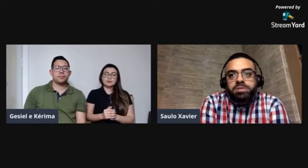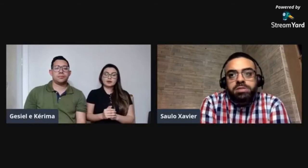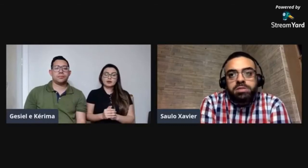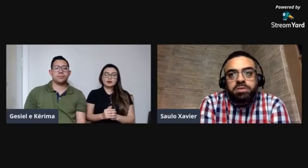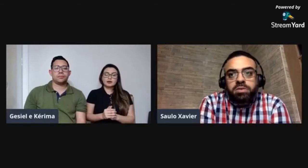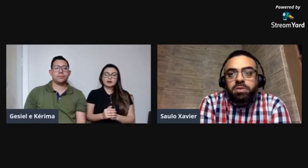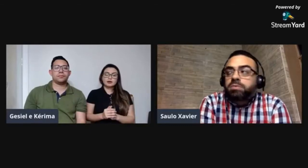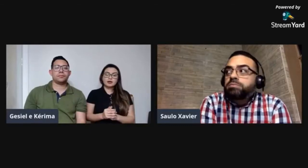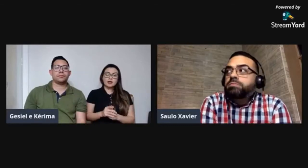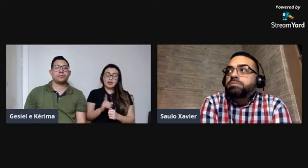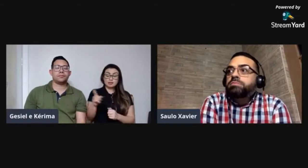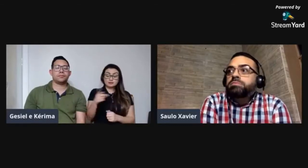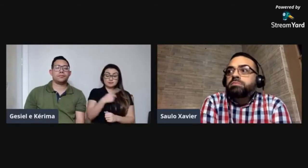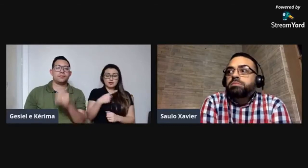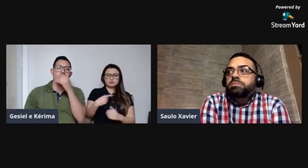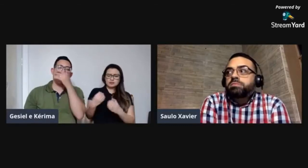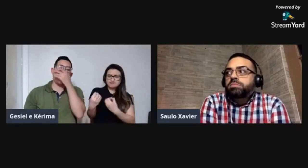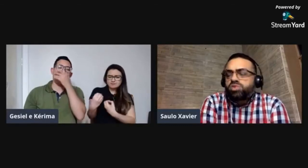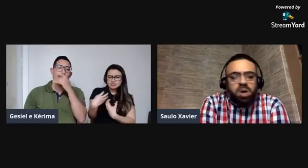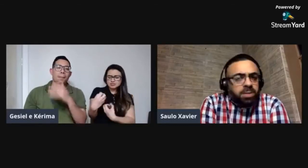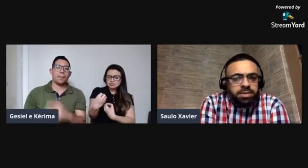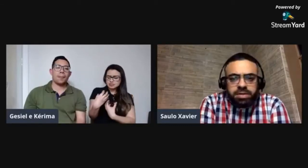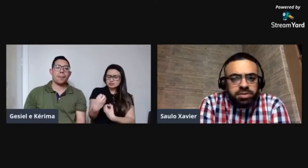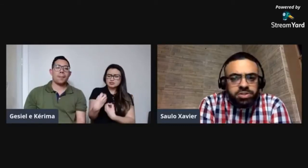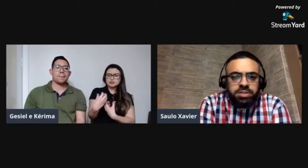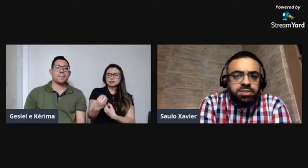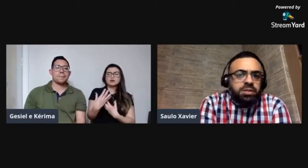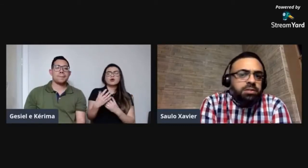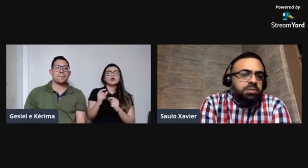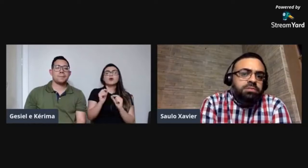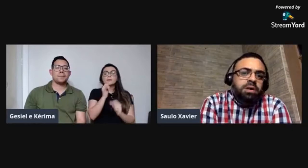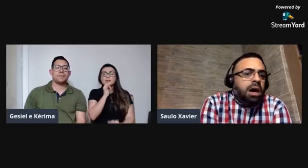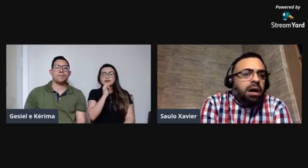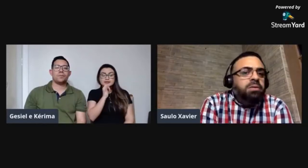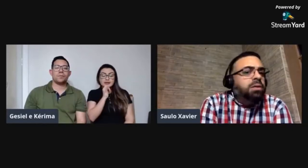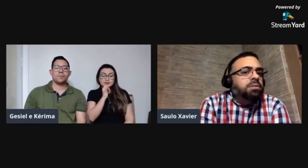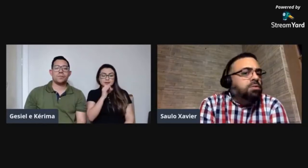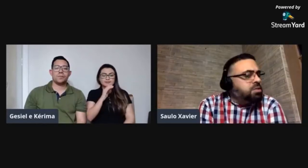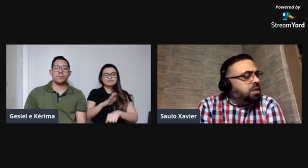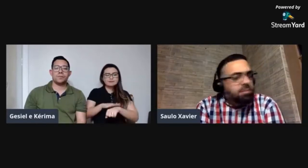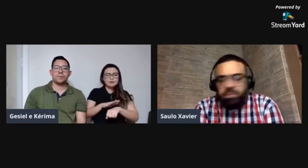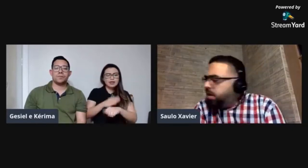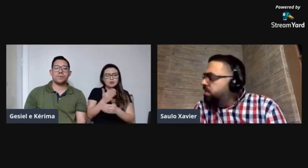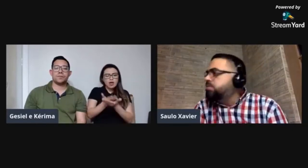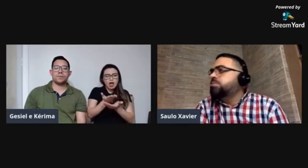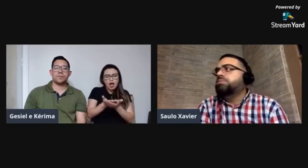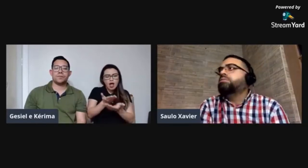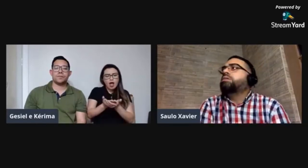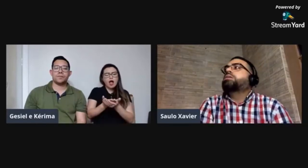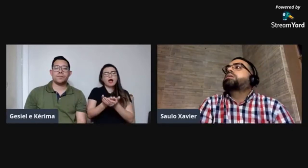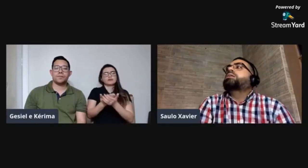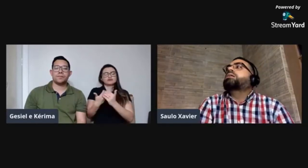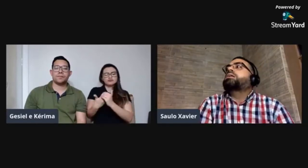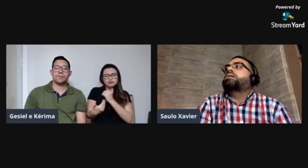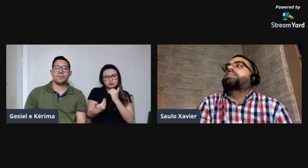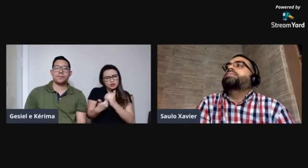sempre nos ensinou os momentos que a gente tinha de aula, aconselhamento,